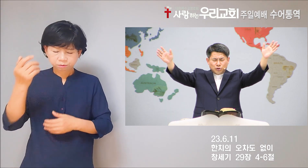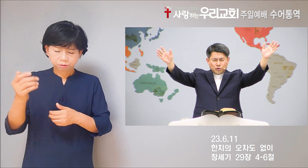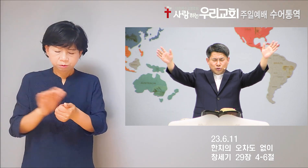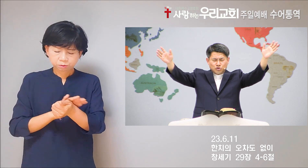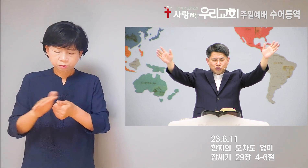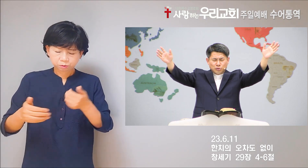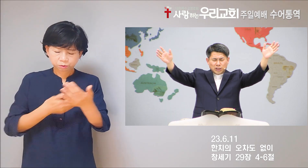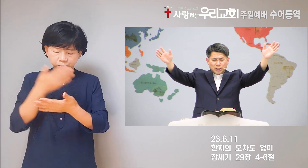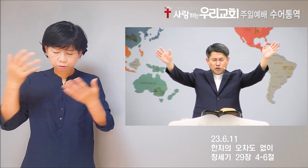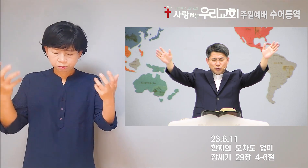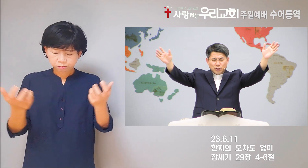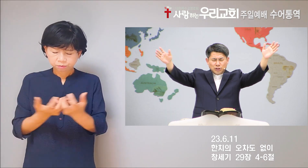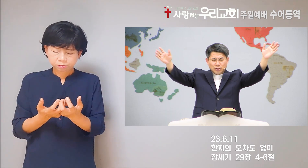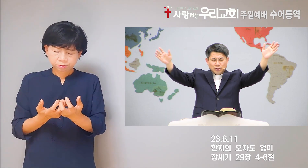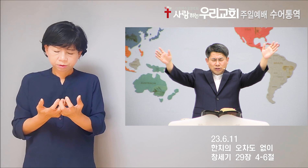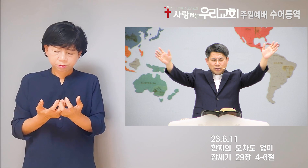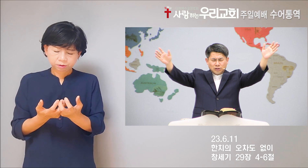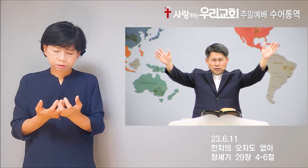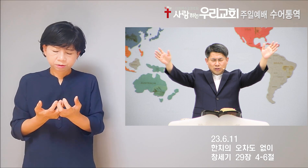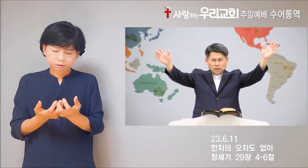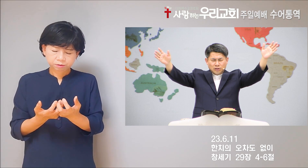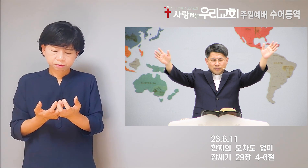성령님의 위로교통 충만하심이